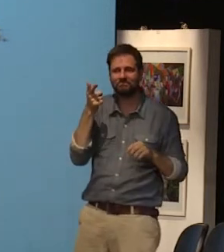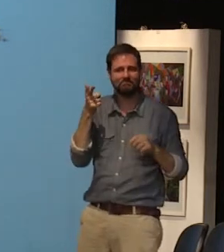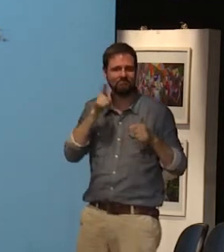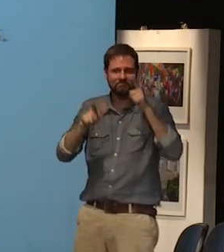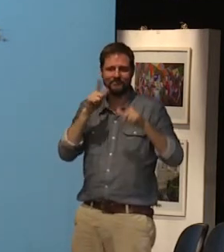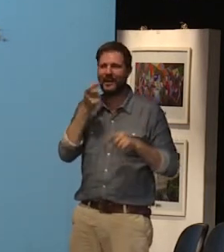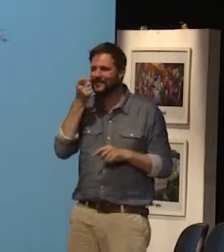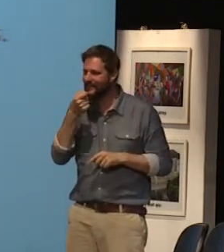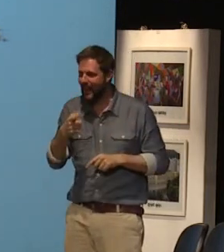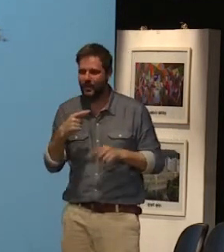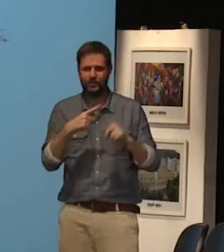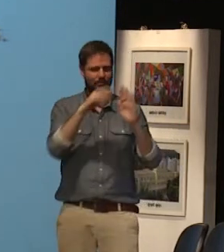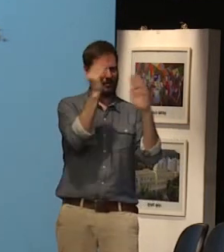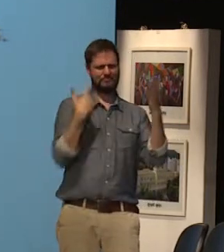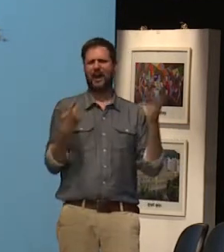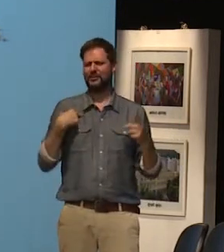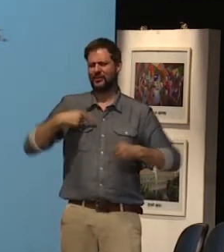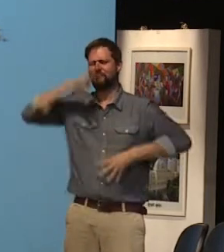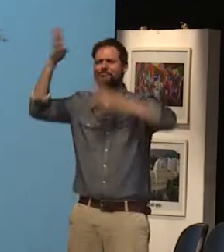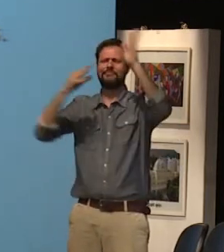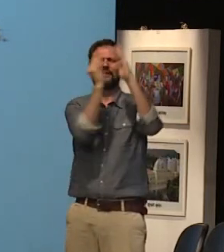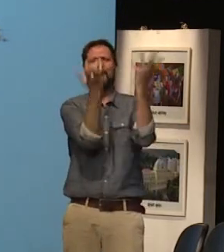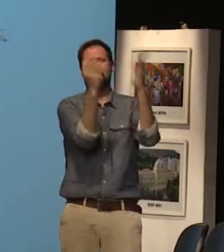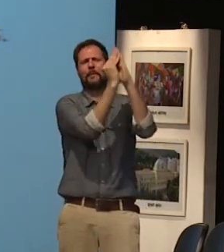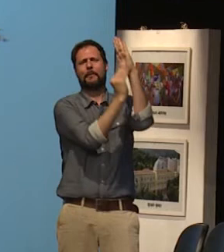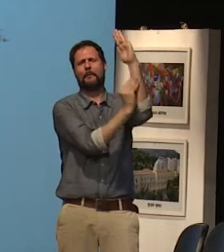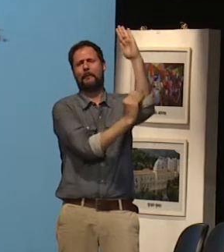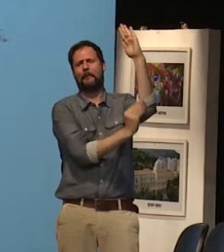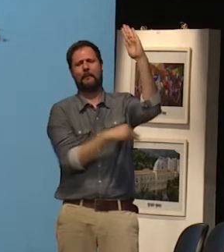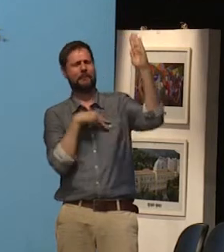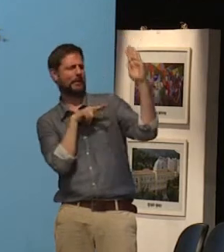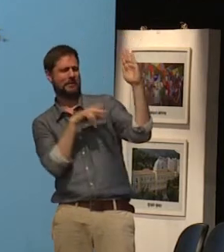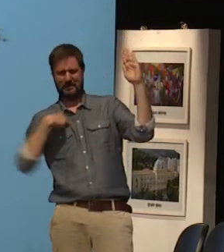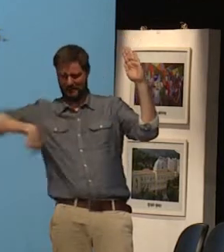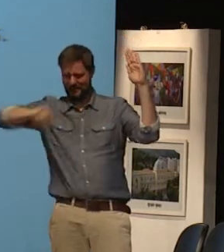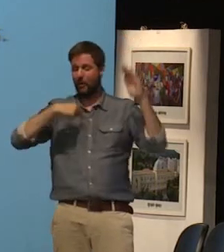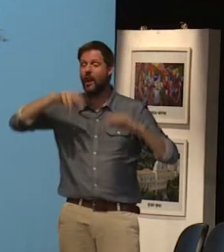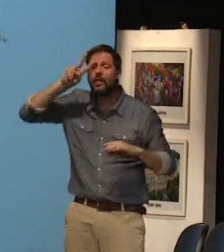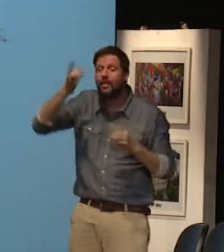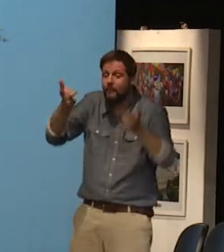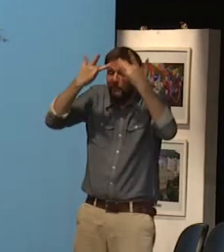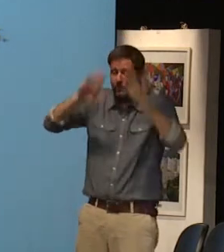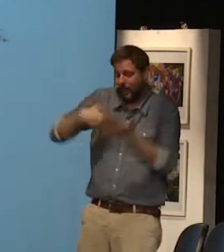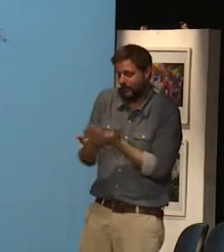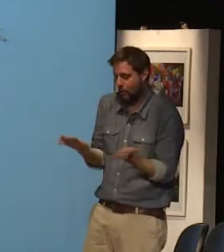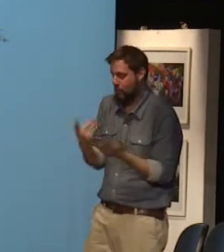trajetória essas metas, tentamos alcançar essas metas. Então, assim, é engraçado que pensou várias coisas, e